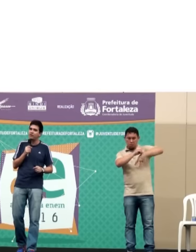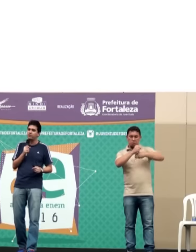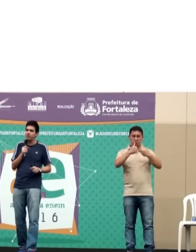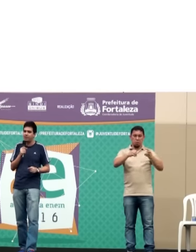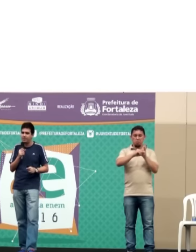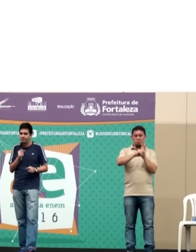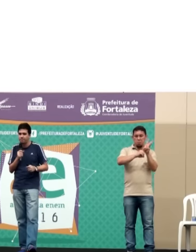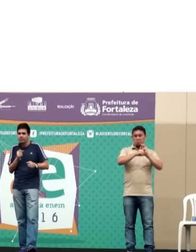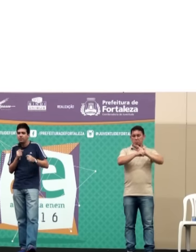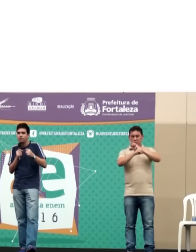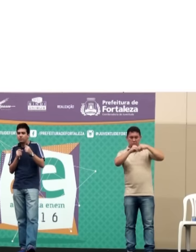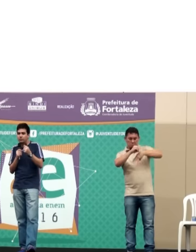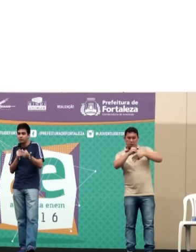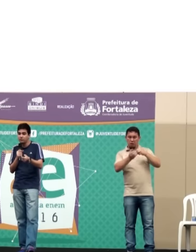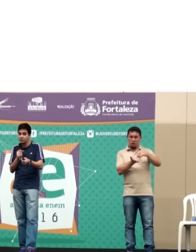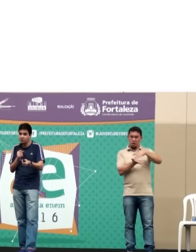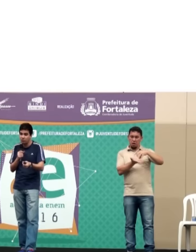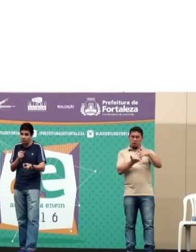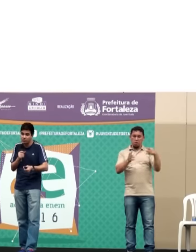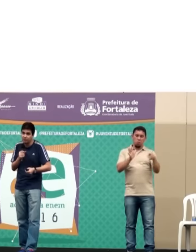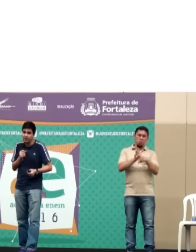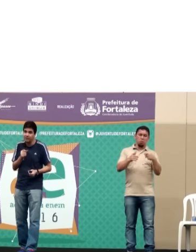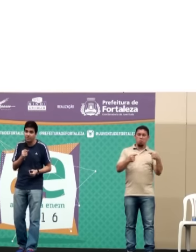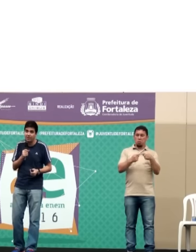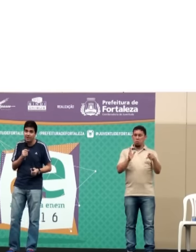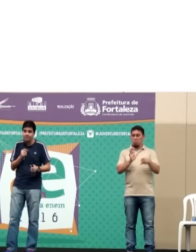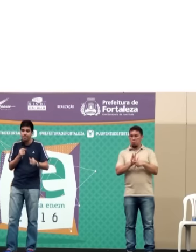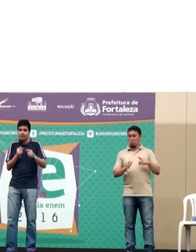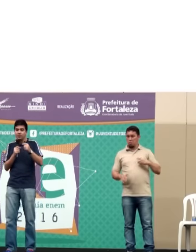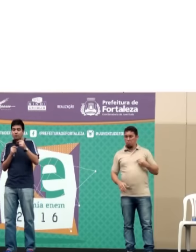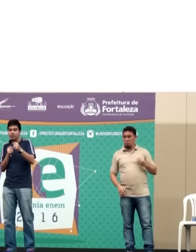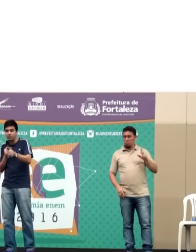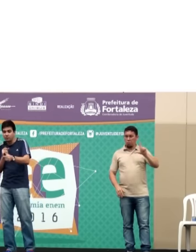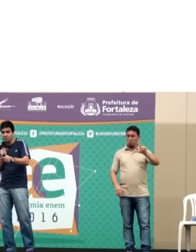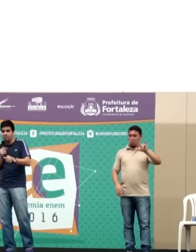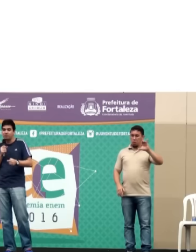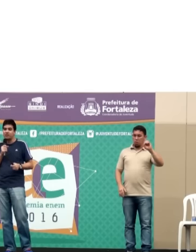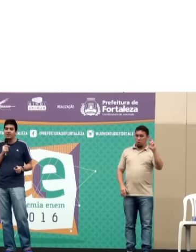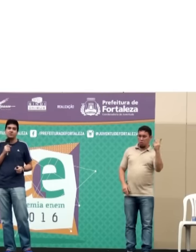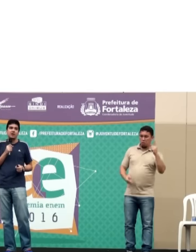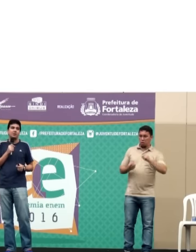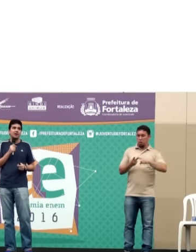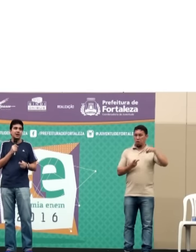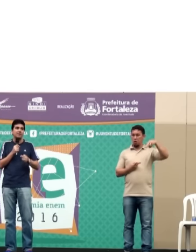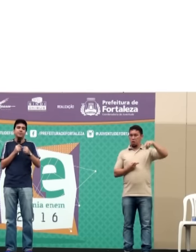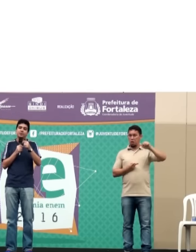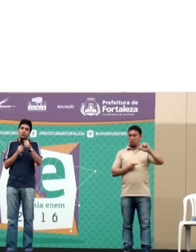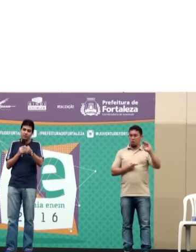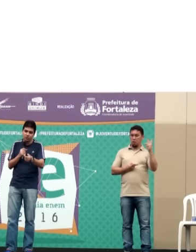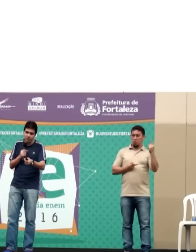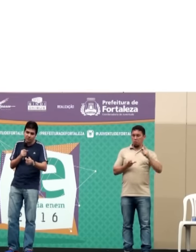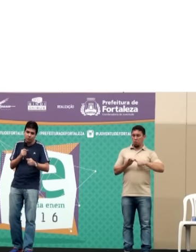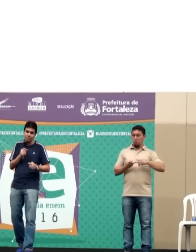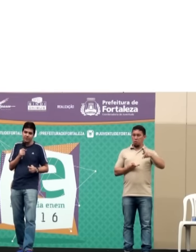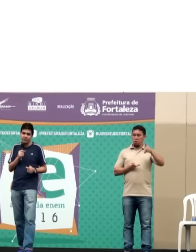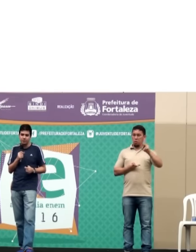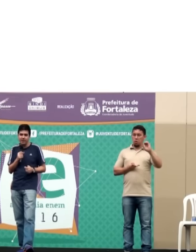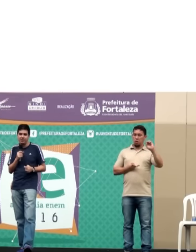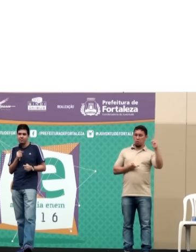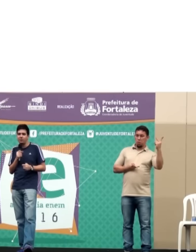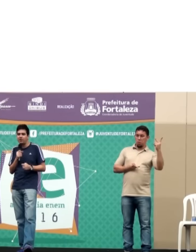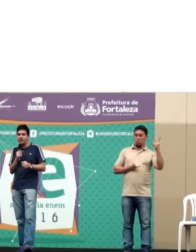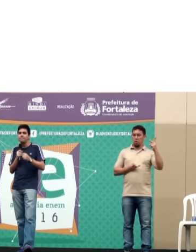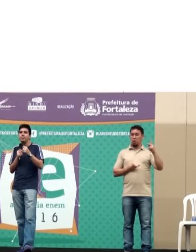lítio, LiOH, o hidróxido de sódio, NaOH, o hidróxido de potássio, KOH, o hidróxido de